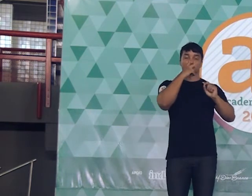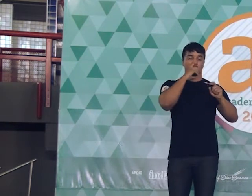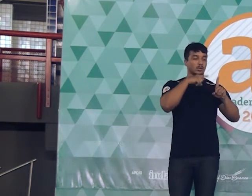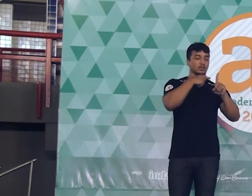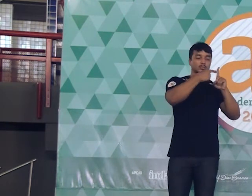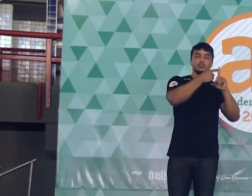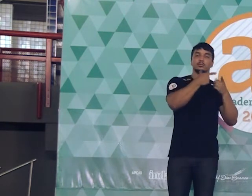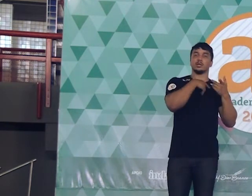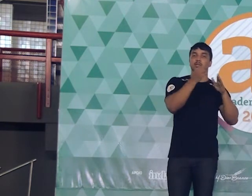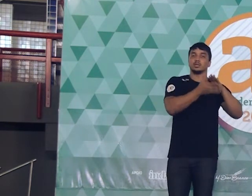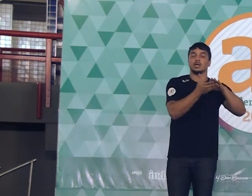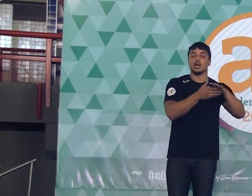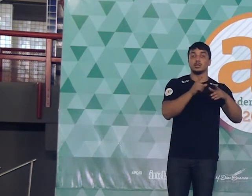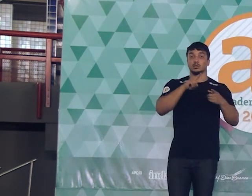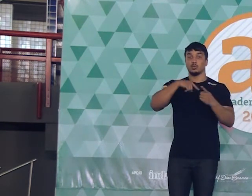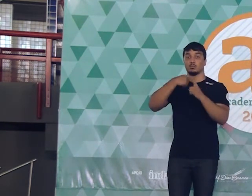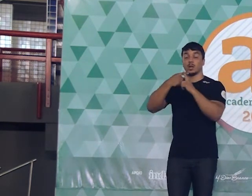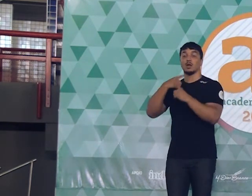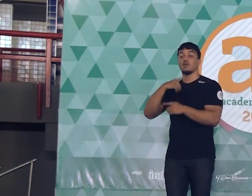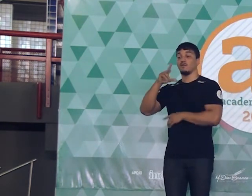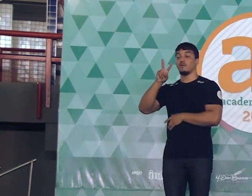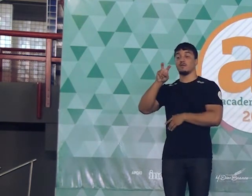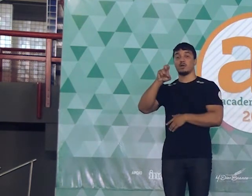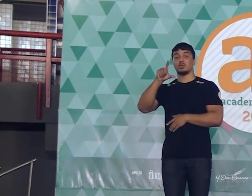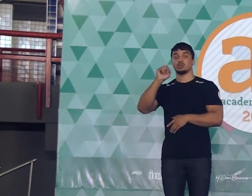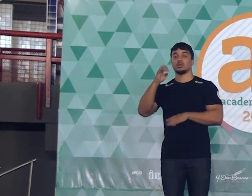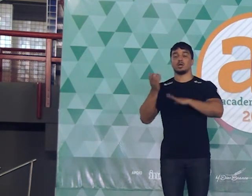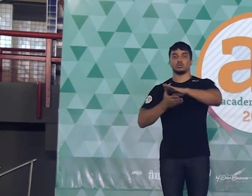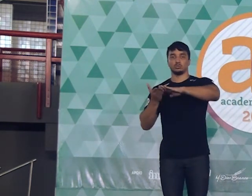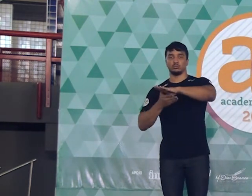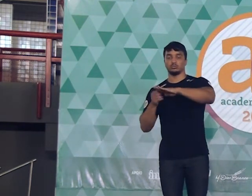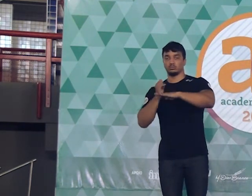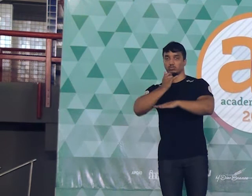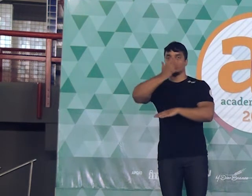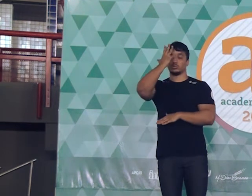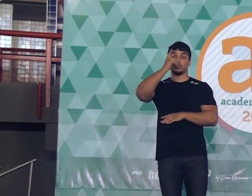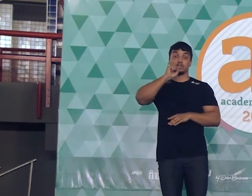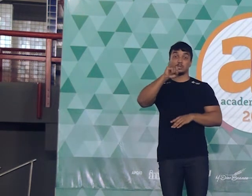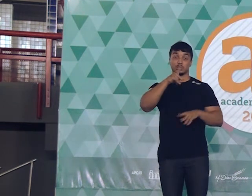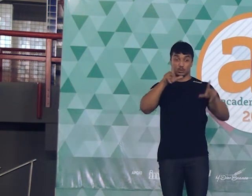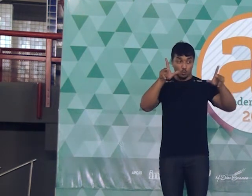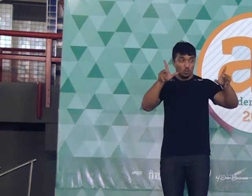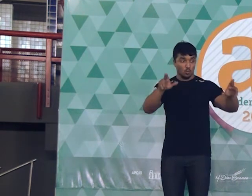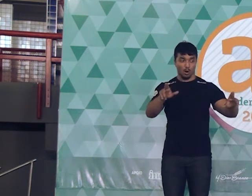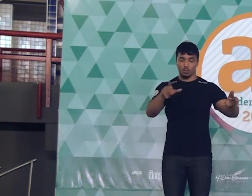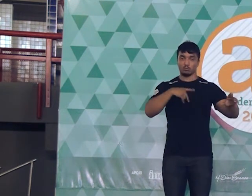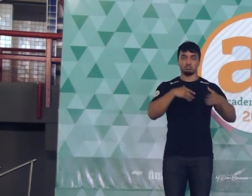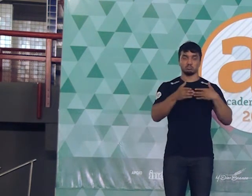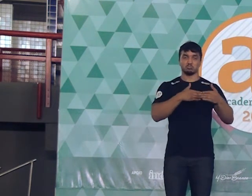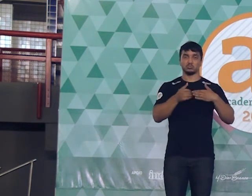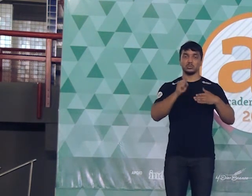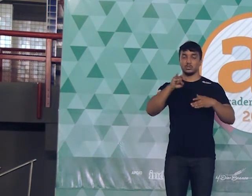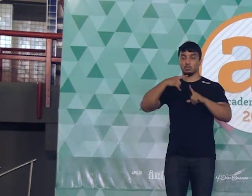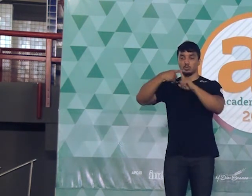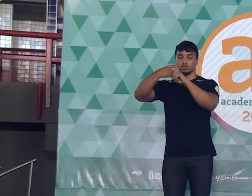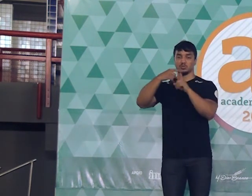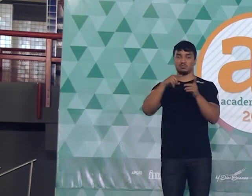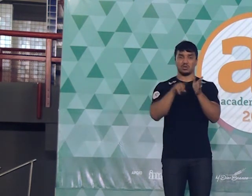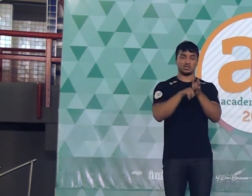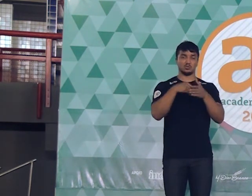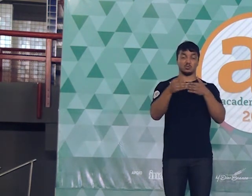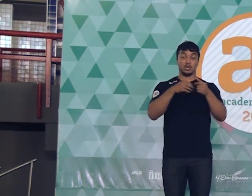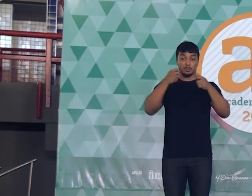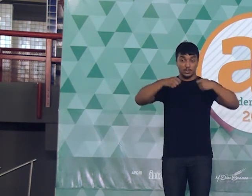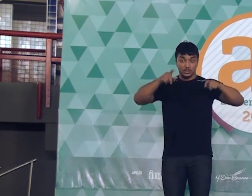da aceleração e o da velocidade. Se os dois sinais forem iguais, não importa se positivo ou